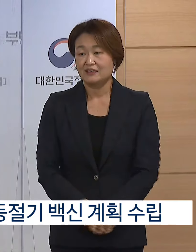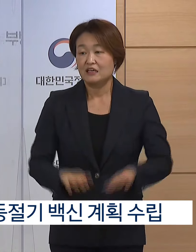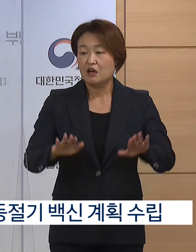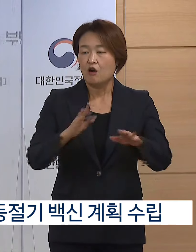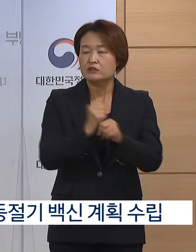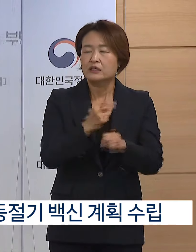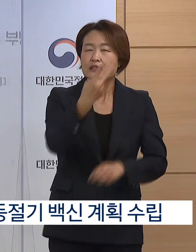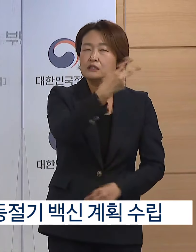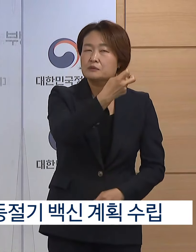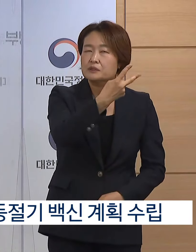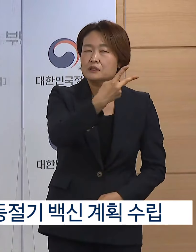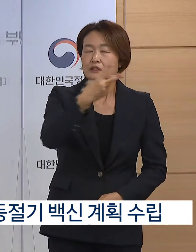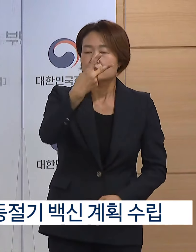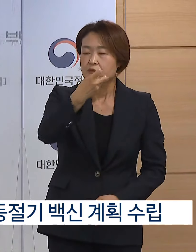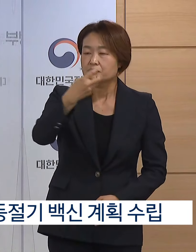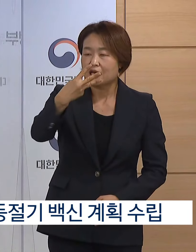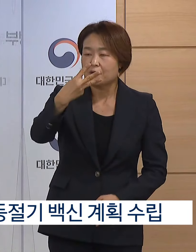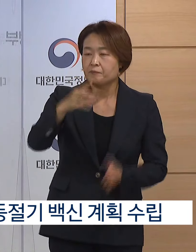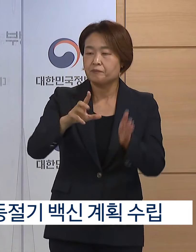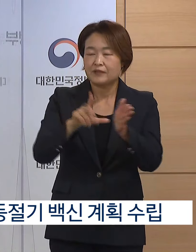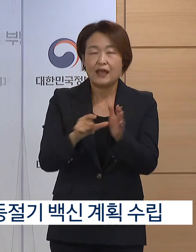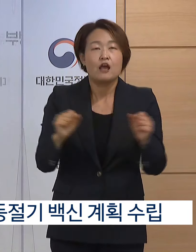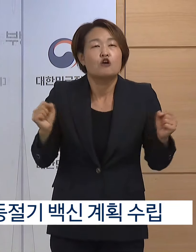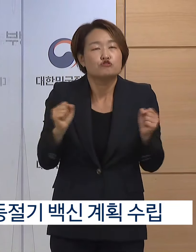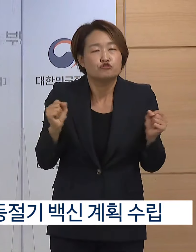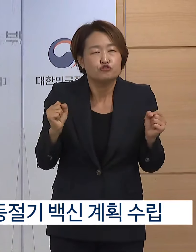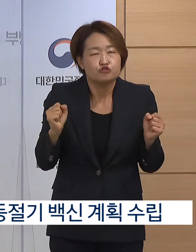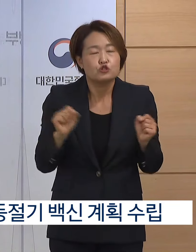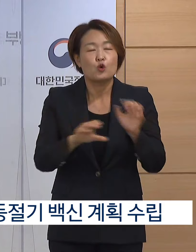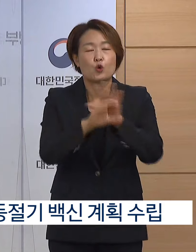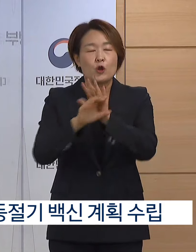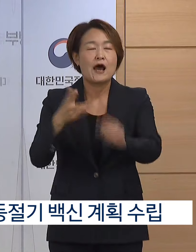22-23년도 동절기 코로나19 추가 접종으로 정했습니다.